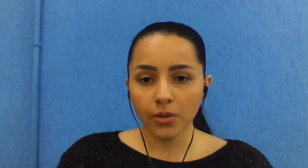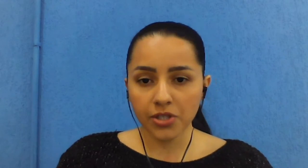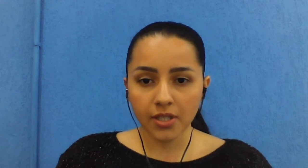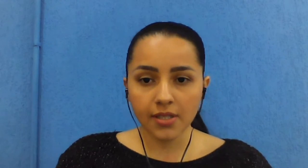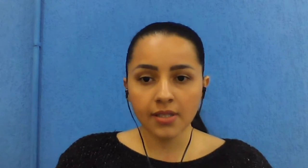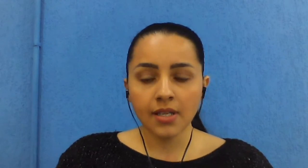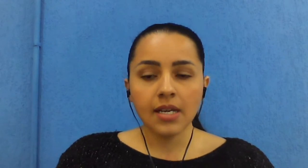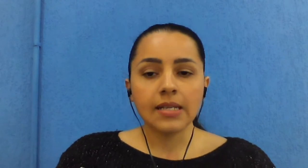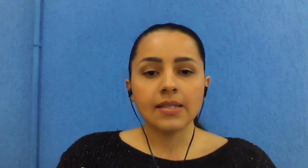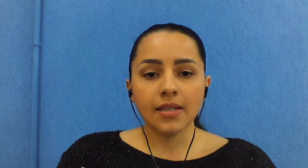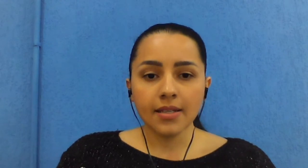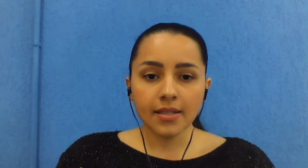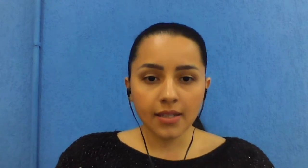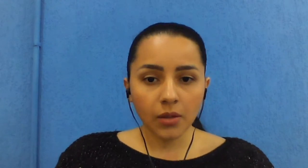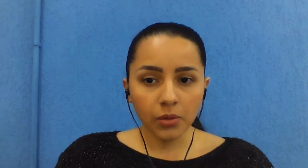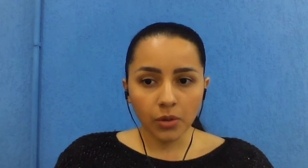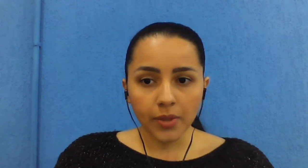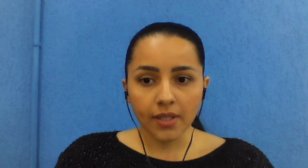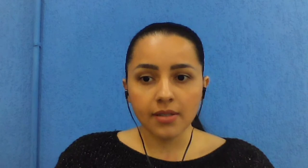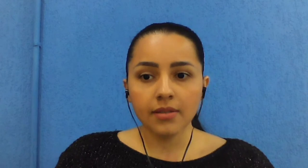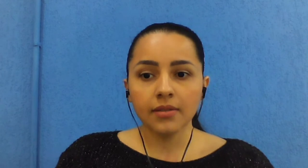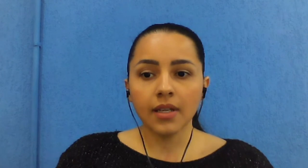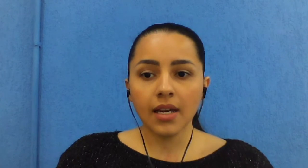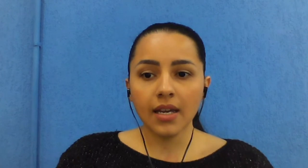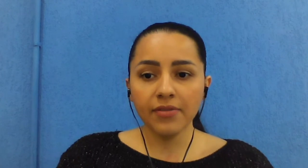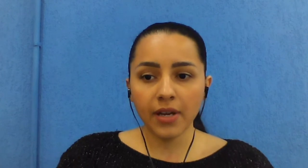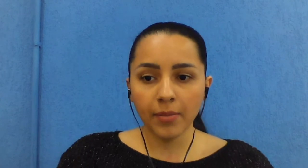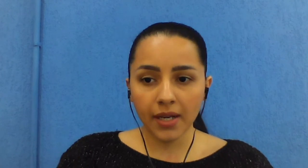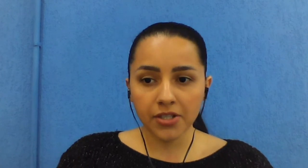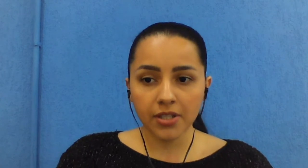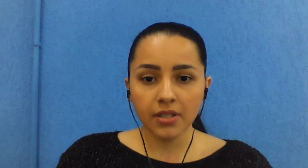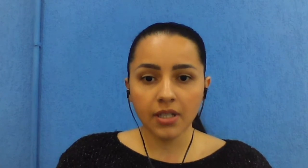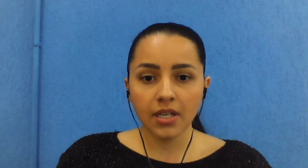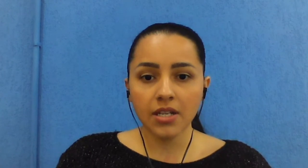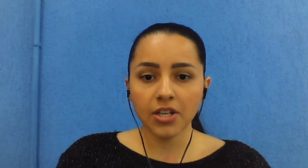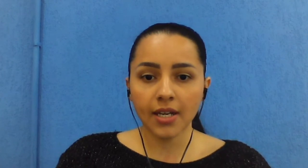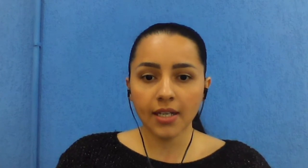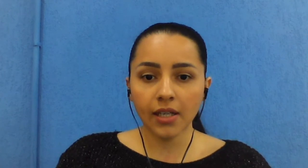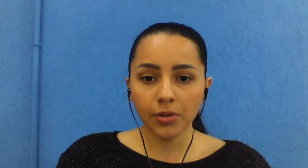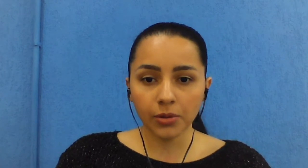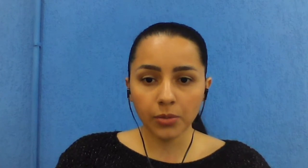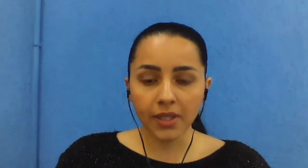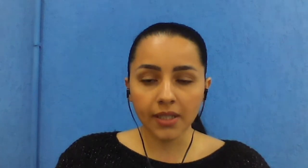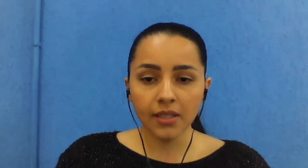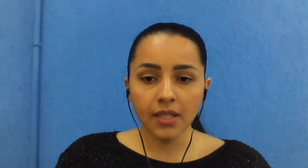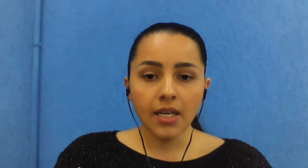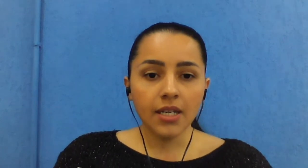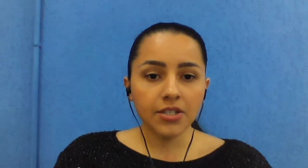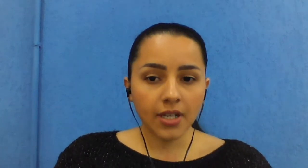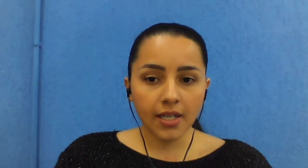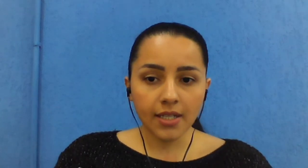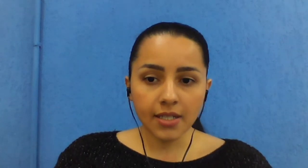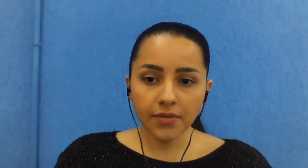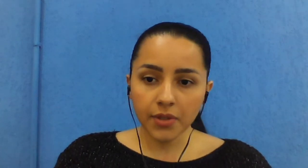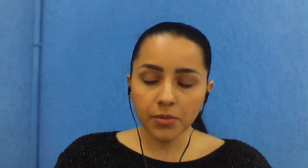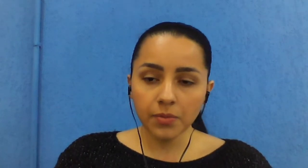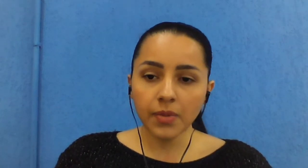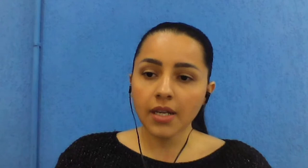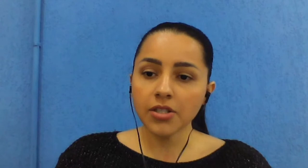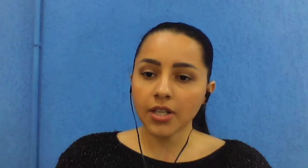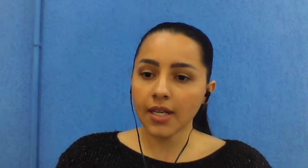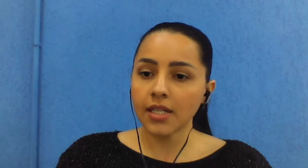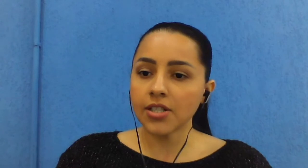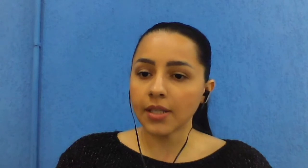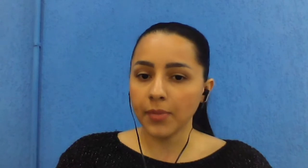Ciências Biológicas, Ciências Econômicas, Enfermagem, Engenharia Agronômica, Engenharia